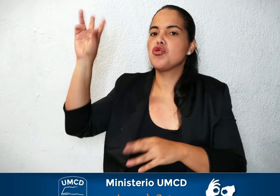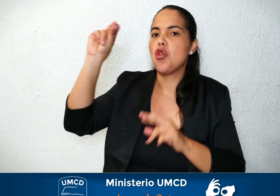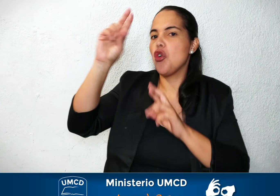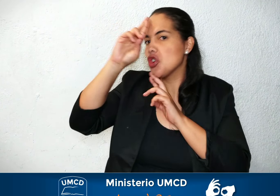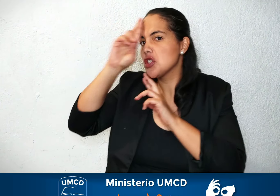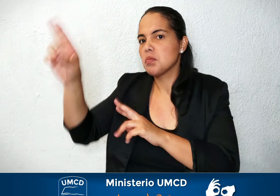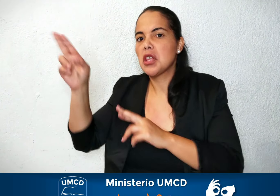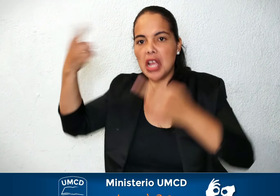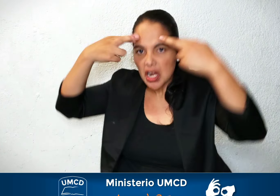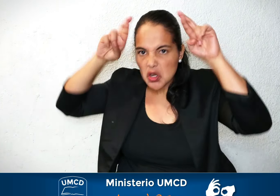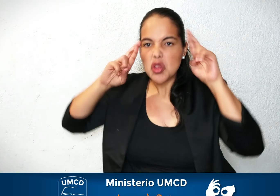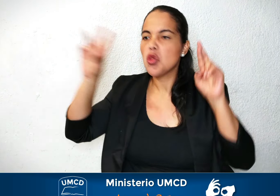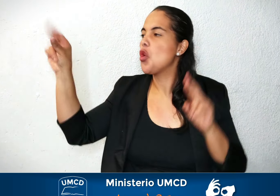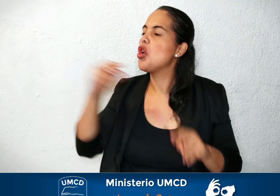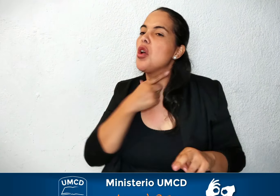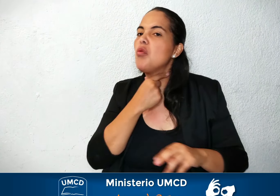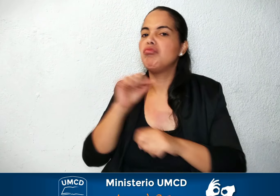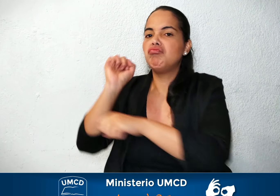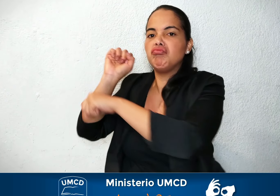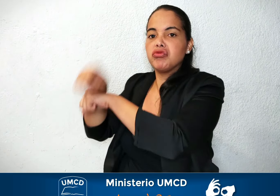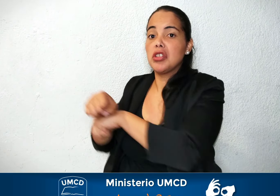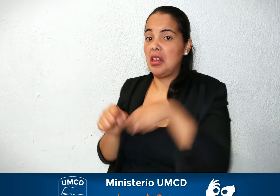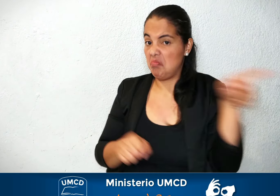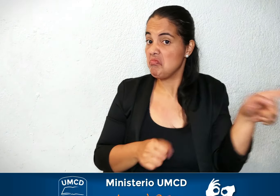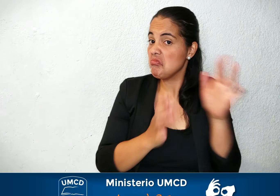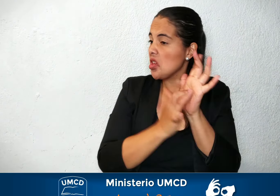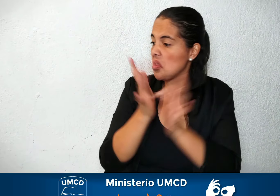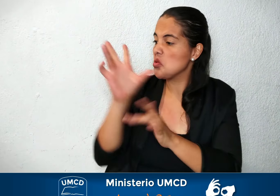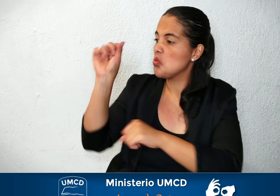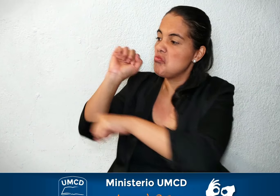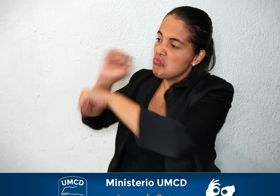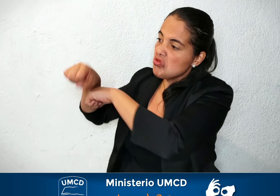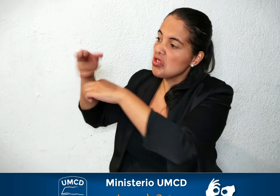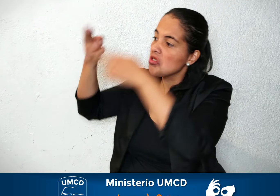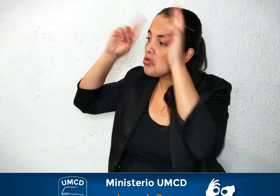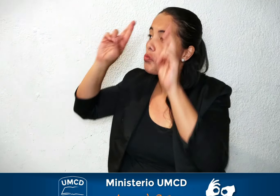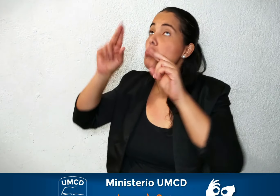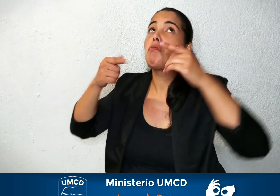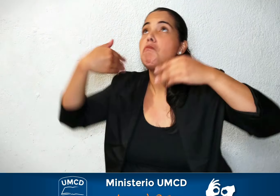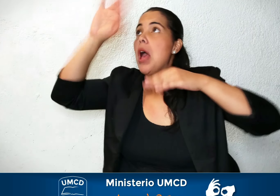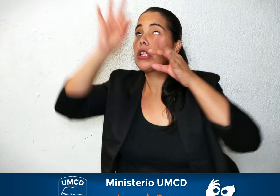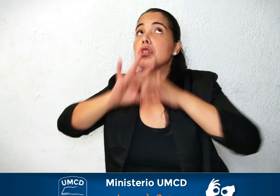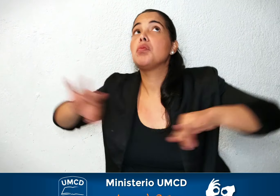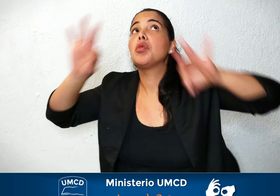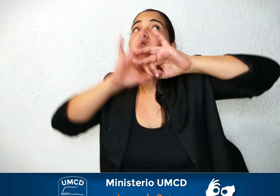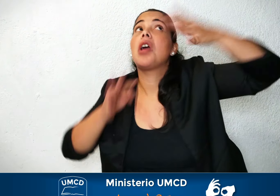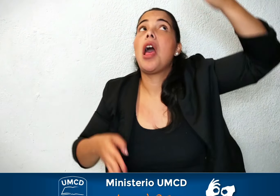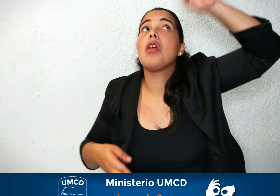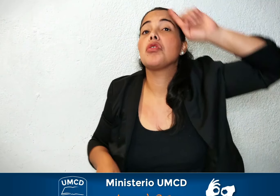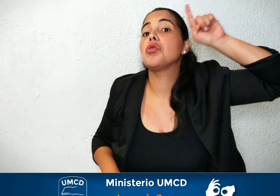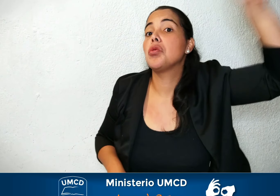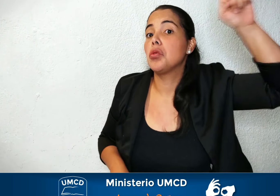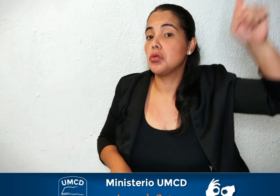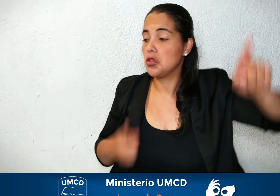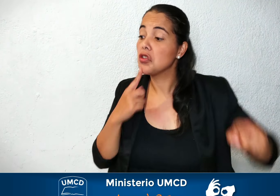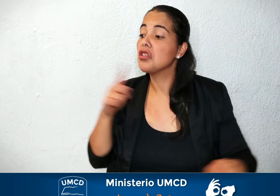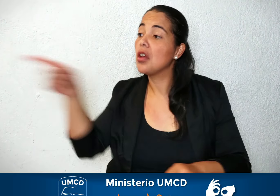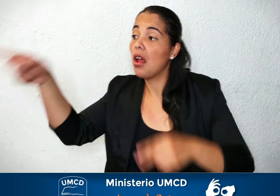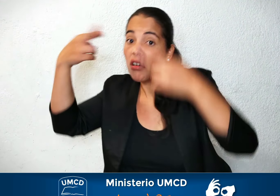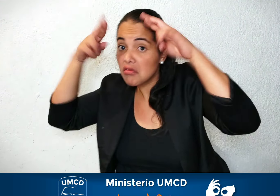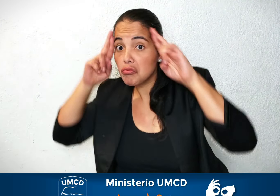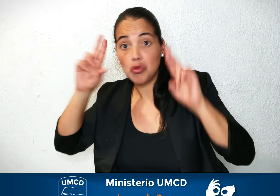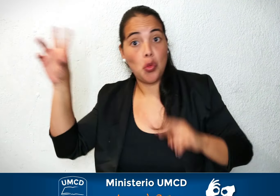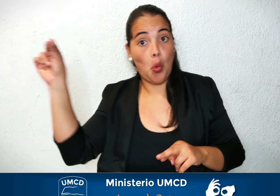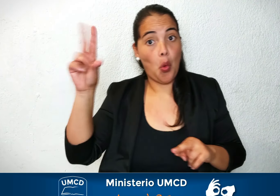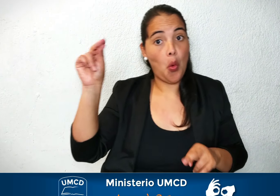César. Una acusación completamente errónea, falsa por completo, maliciosa, porque